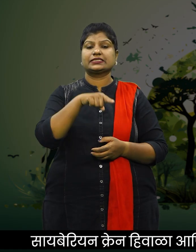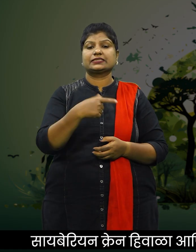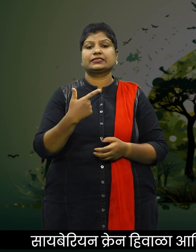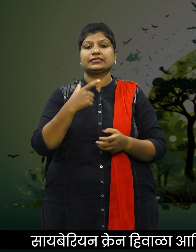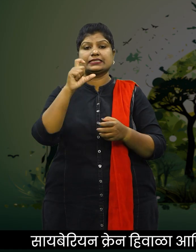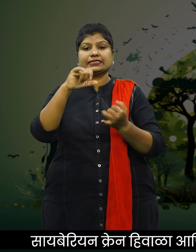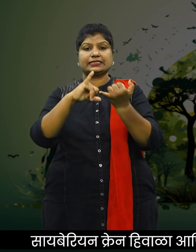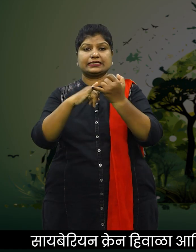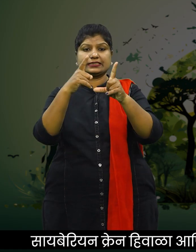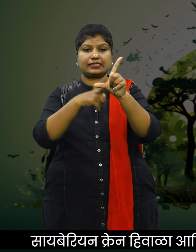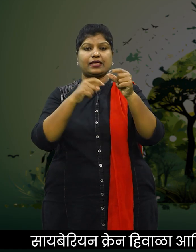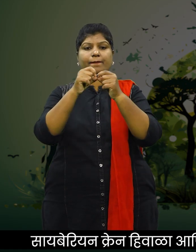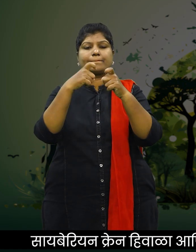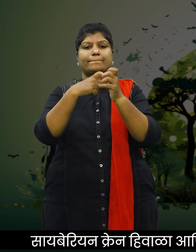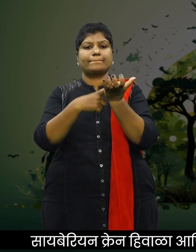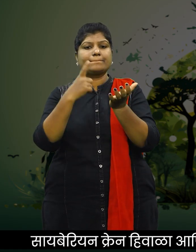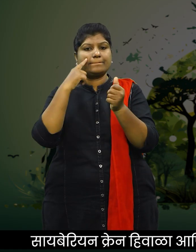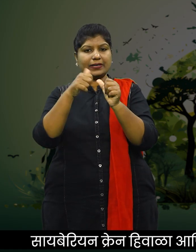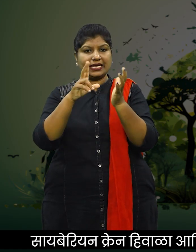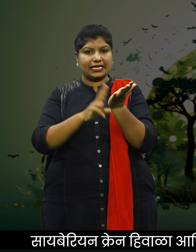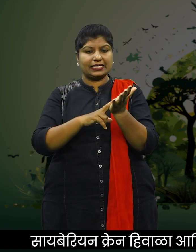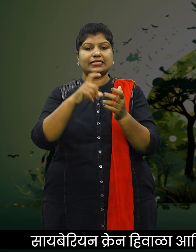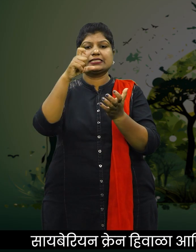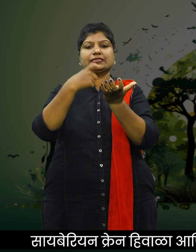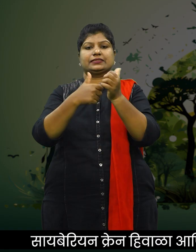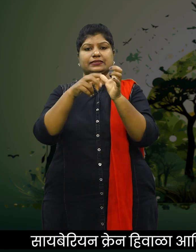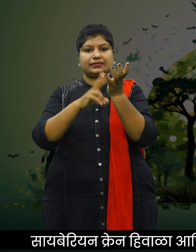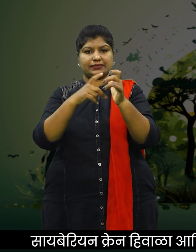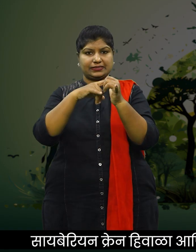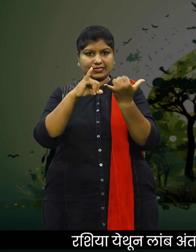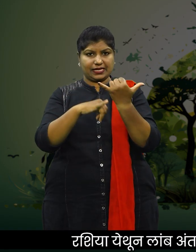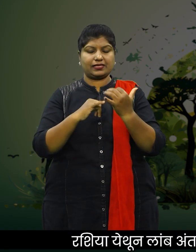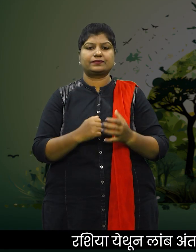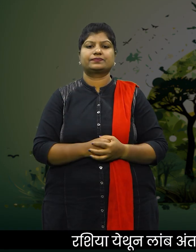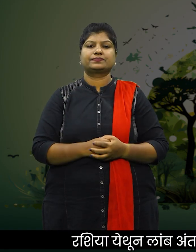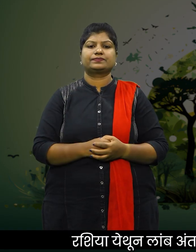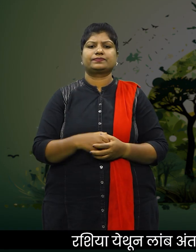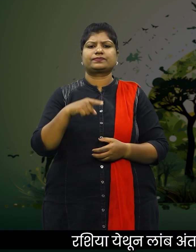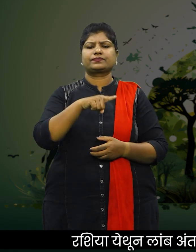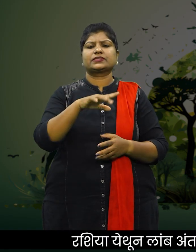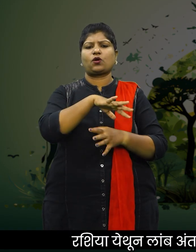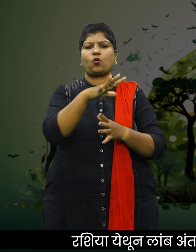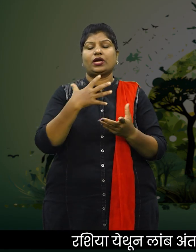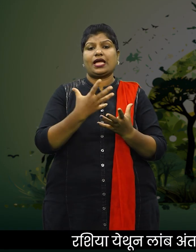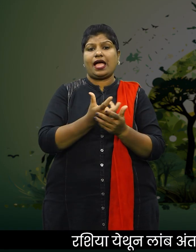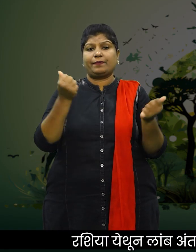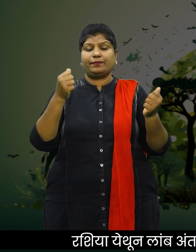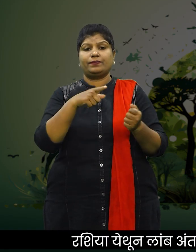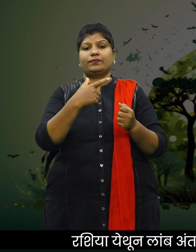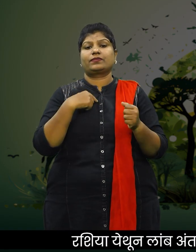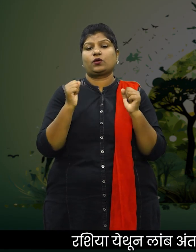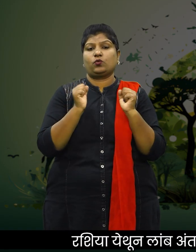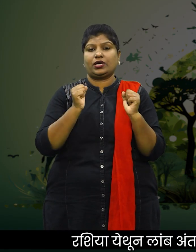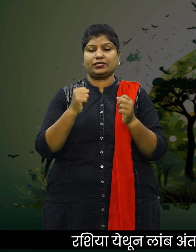सायबेरियन क्रेन हिवाळा आणि अन्नधान्य टंचाईपासून सुटका करून सायबेरिया, रशिया येथून लांब अंतर कापून